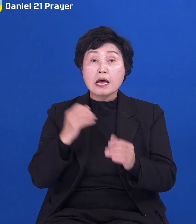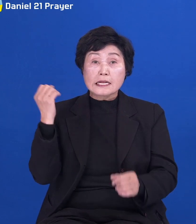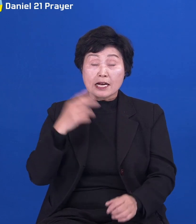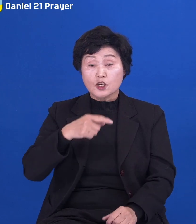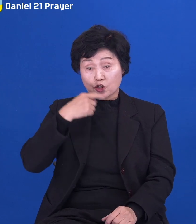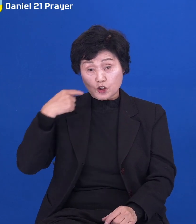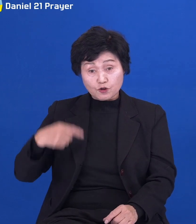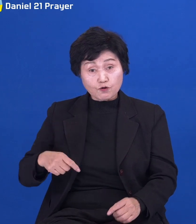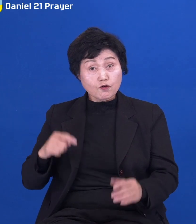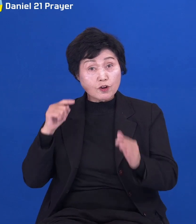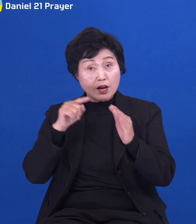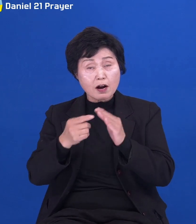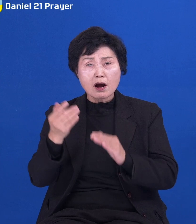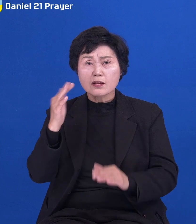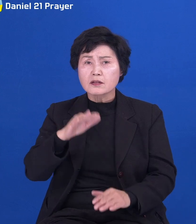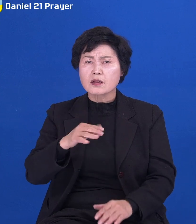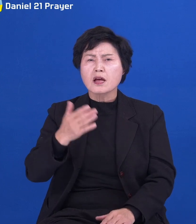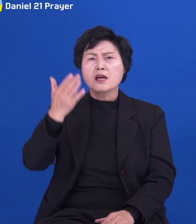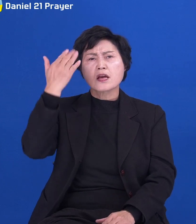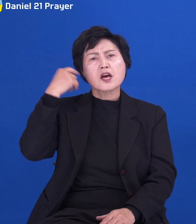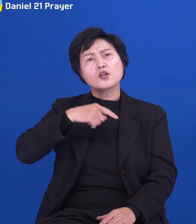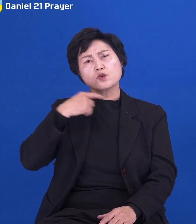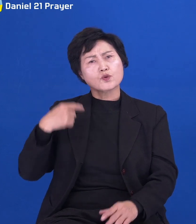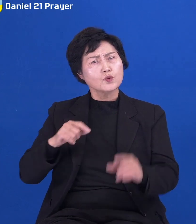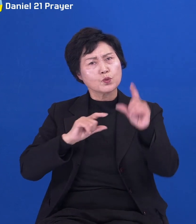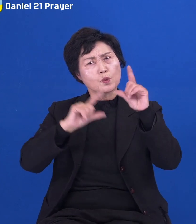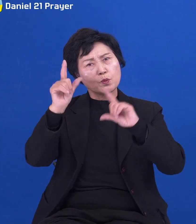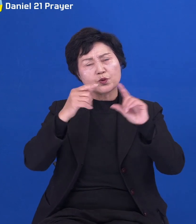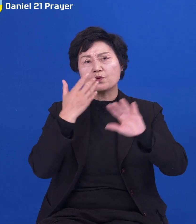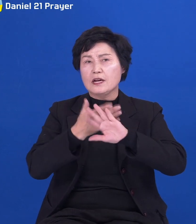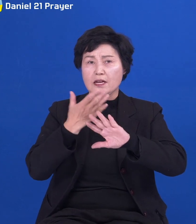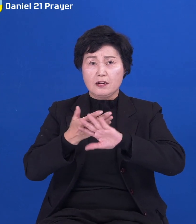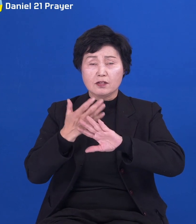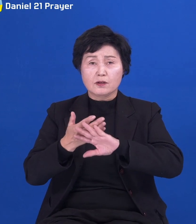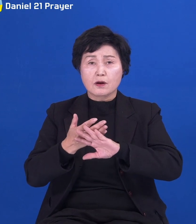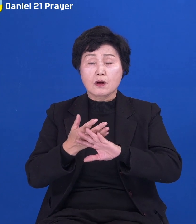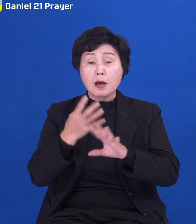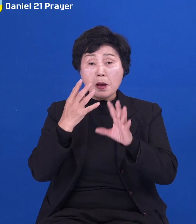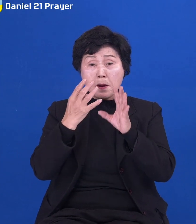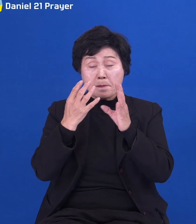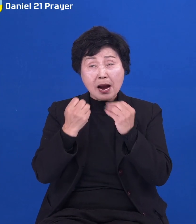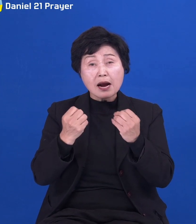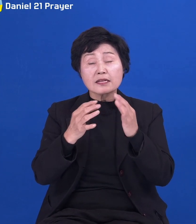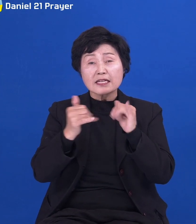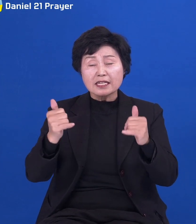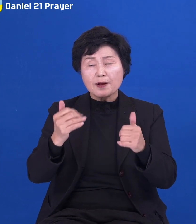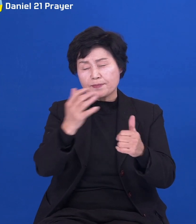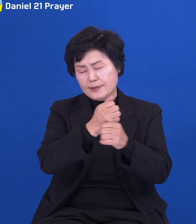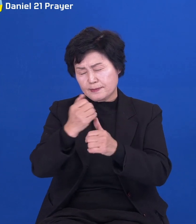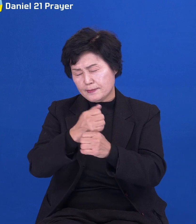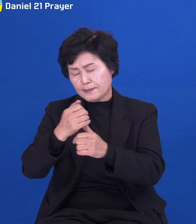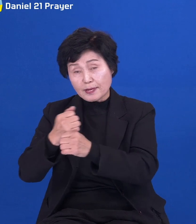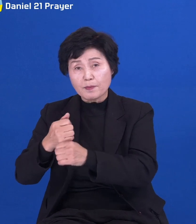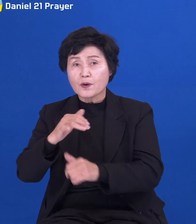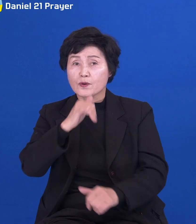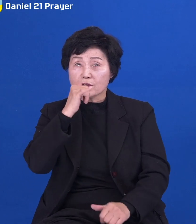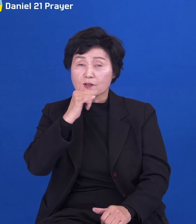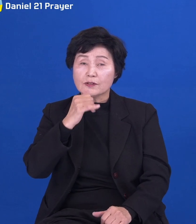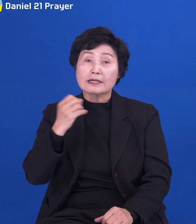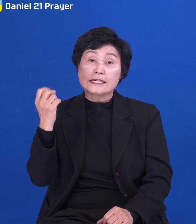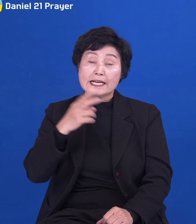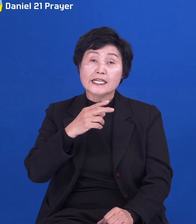무자비하게 잡아내가더라고요. 그러다가 어느 아는 한국 목사님이 소개로 다시 북경에 있는 통독반을 소개받아